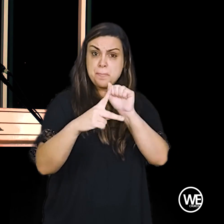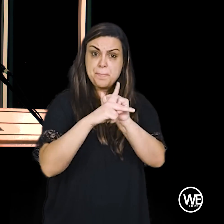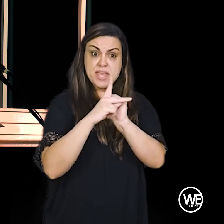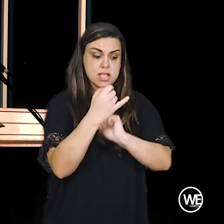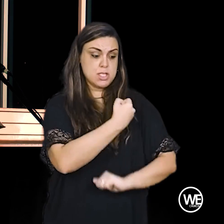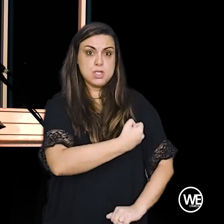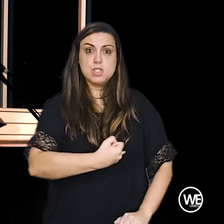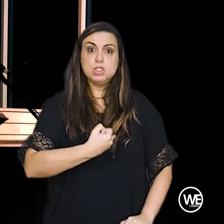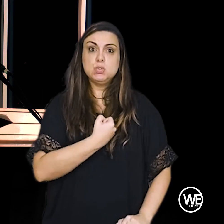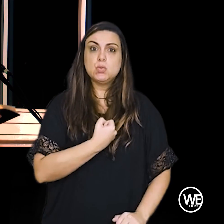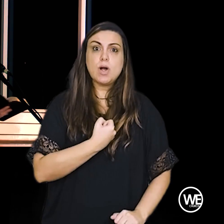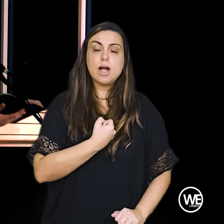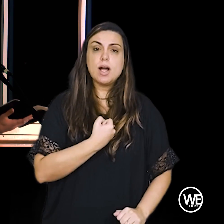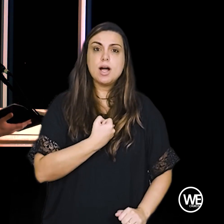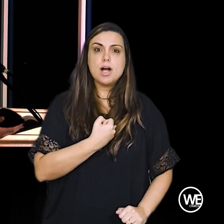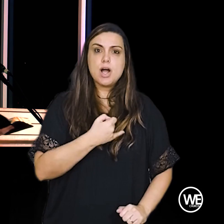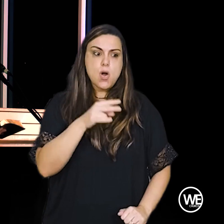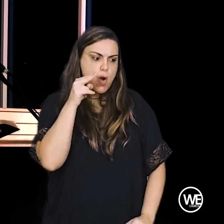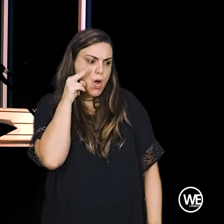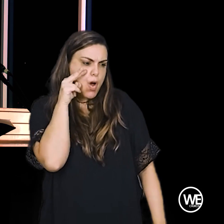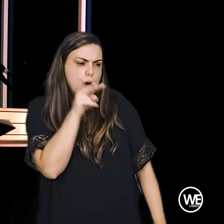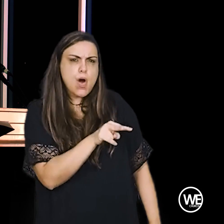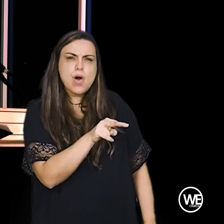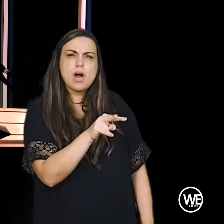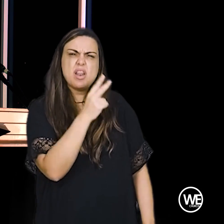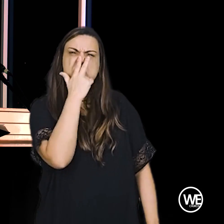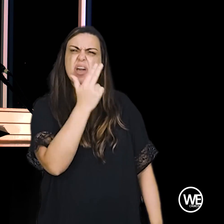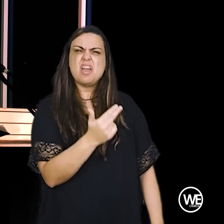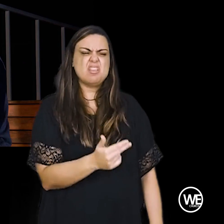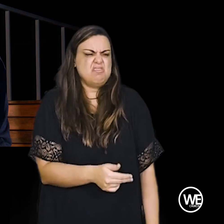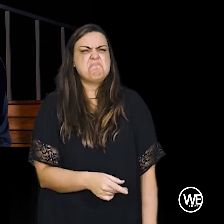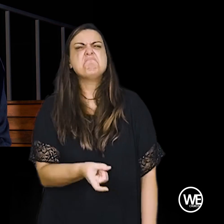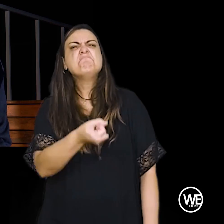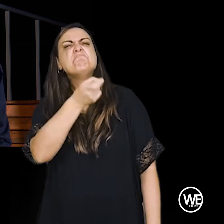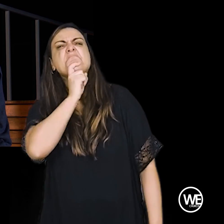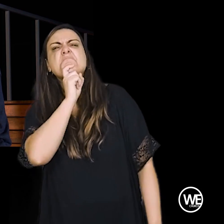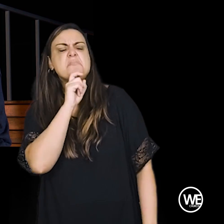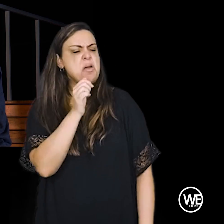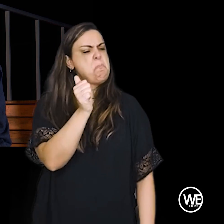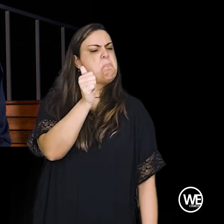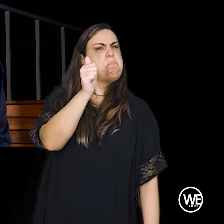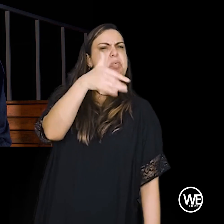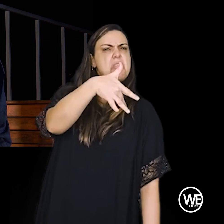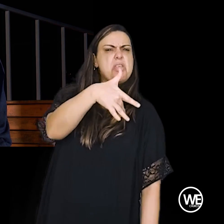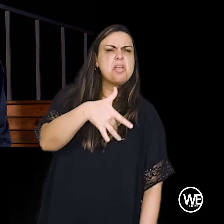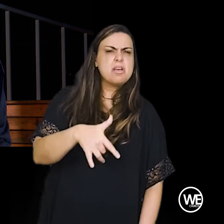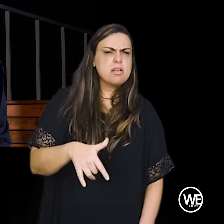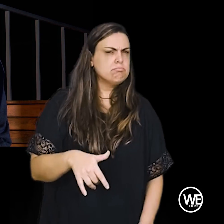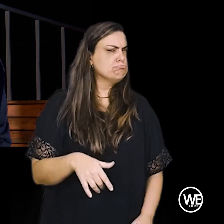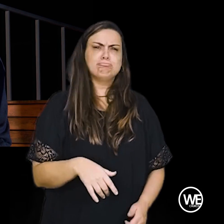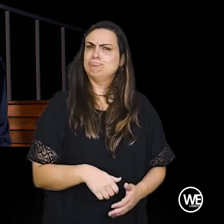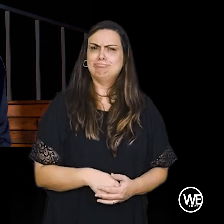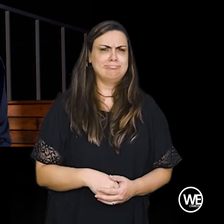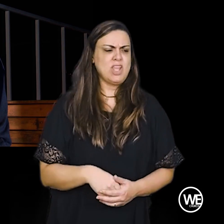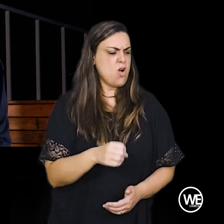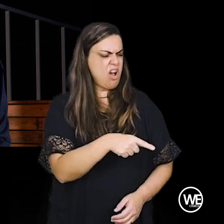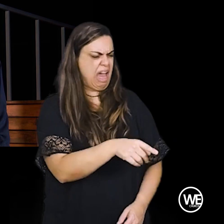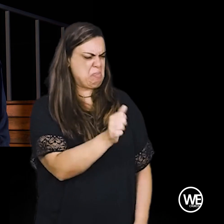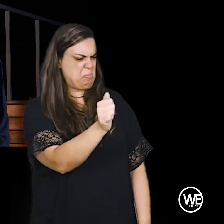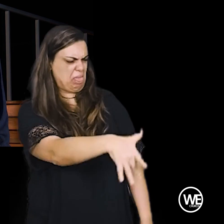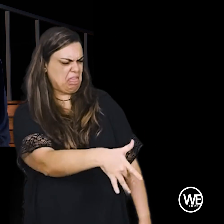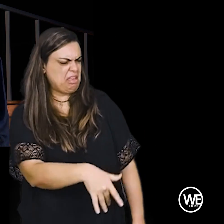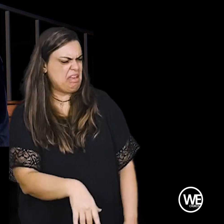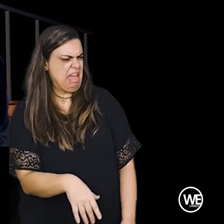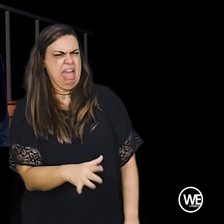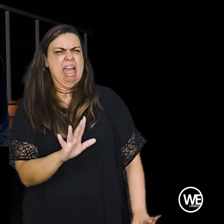Pedro e João não dirigiram os olhos para aquele homem com um olhar de indiferença, não dirigiram os olhos para aquele homem com um olhar de